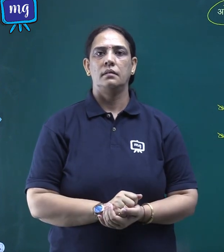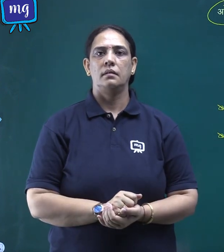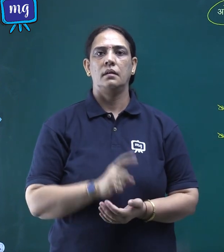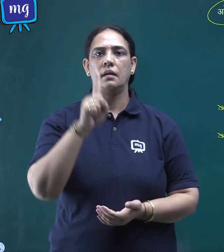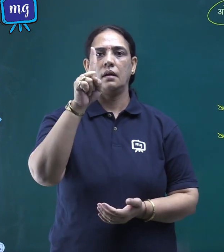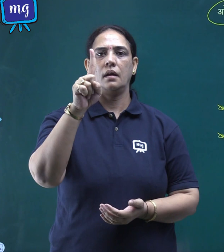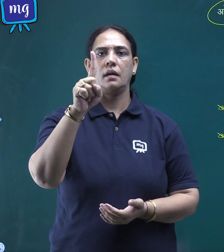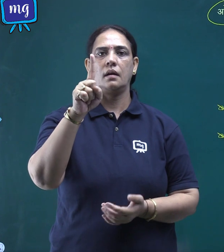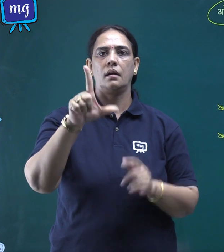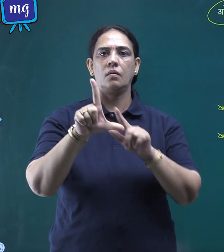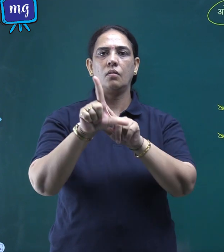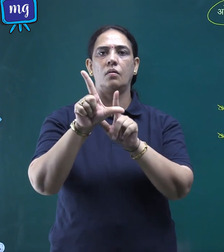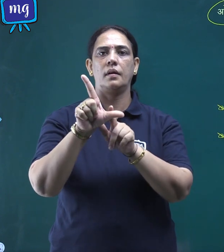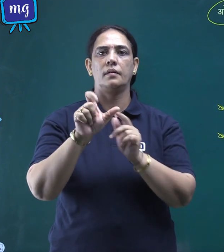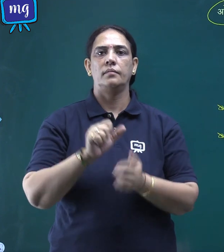एक कोण